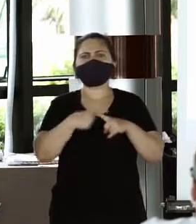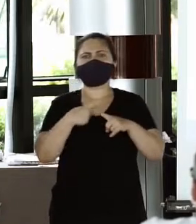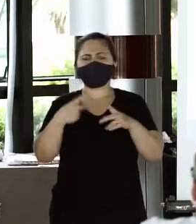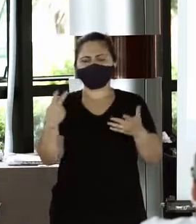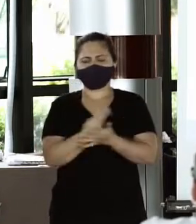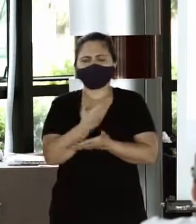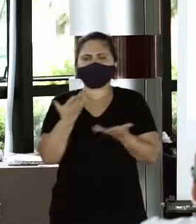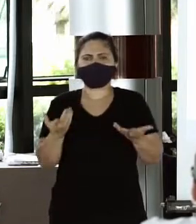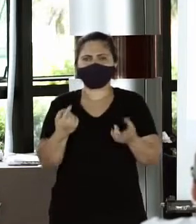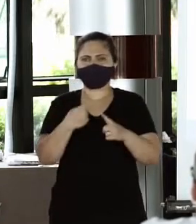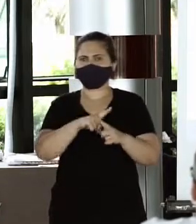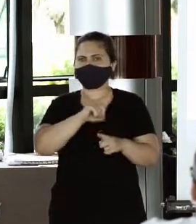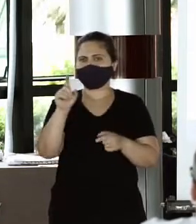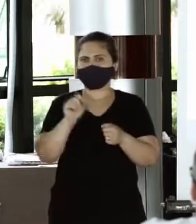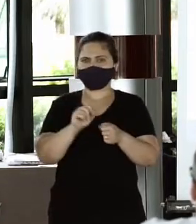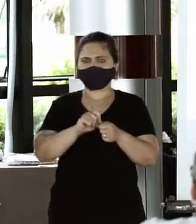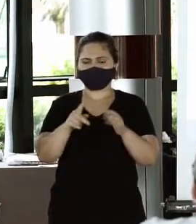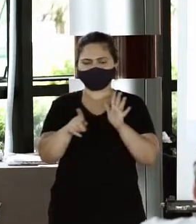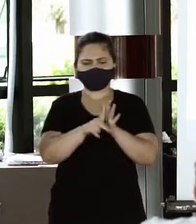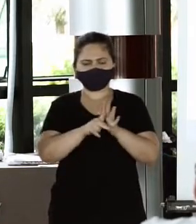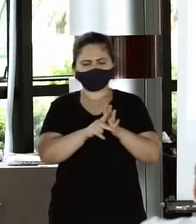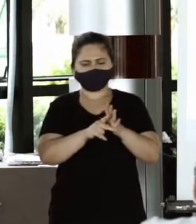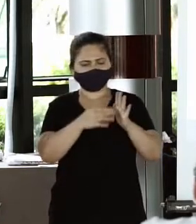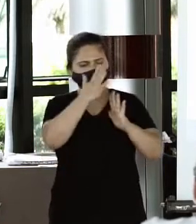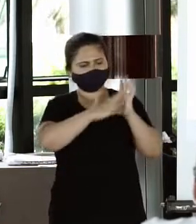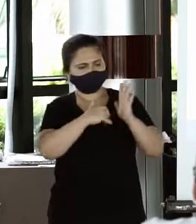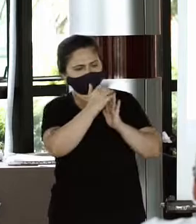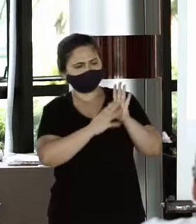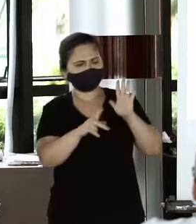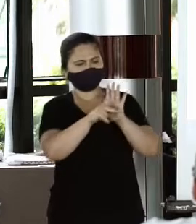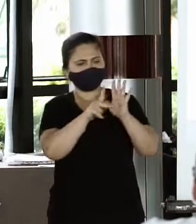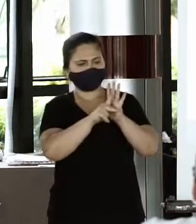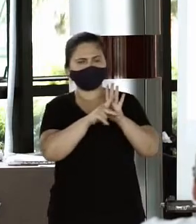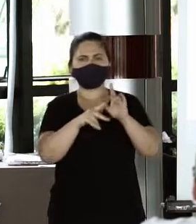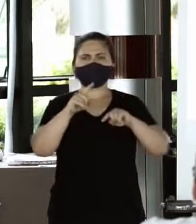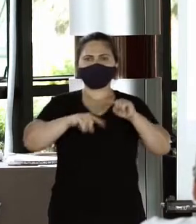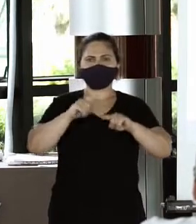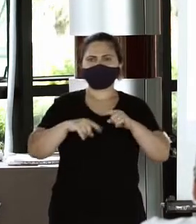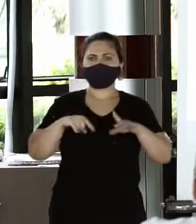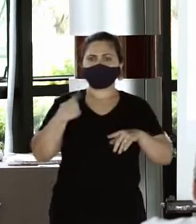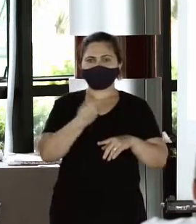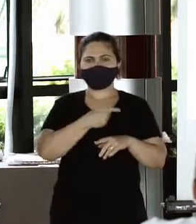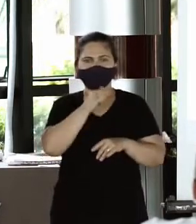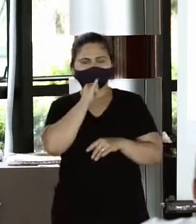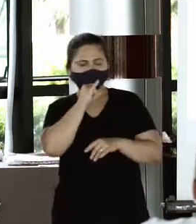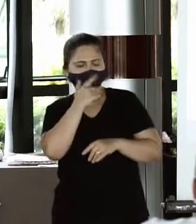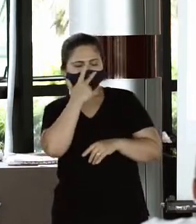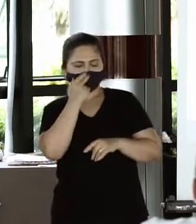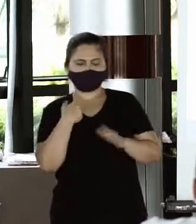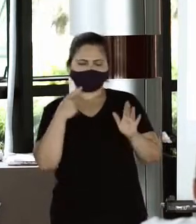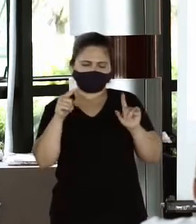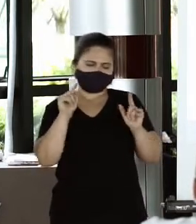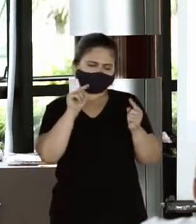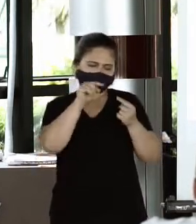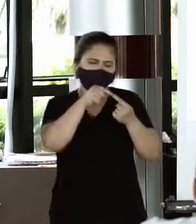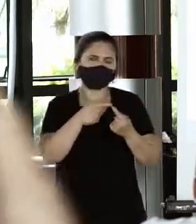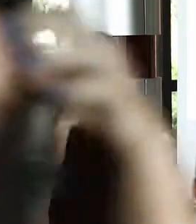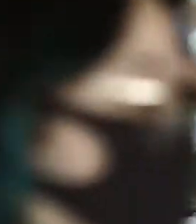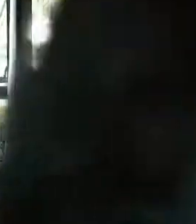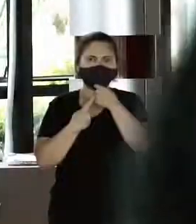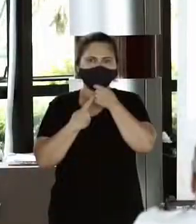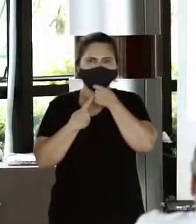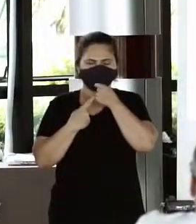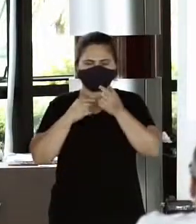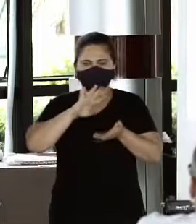isso aconteceu? Porque não foi feita uma impermeabilização adequada. E aqui a gente simulou. Só que aí, propositalmente, a gente